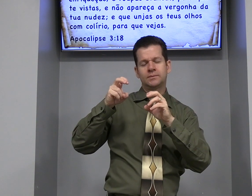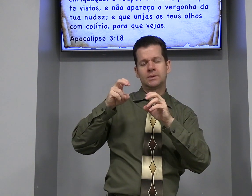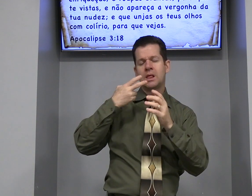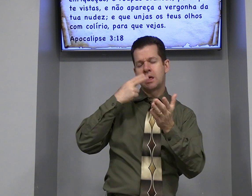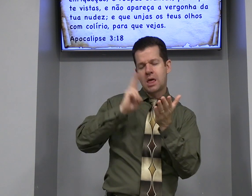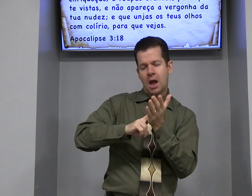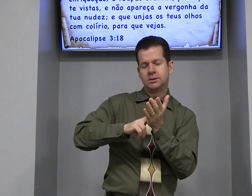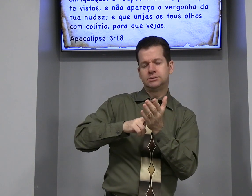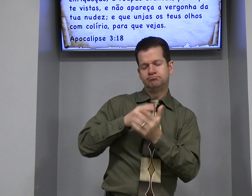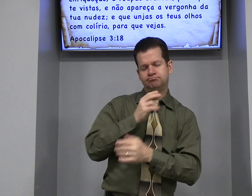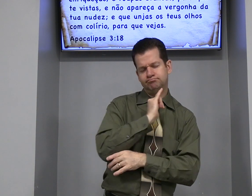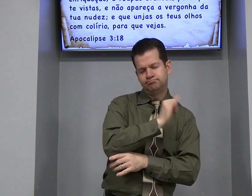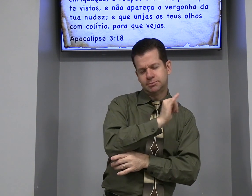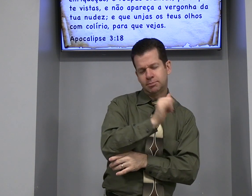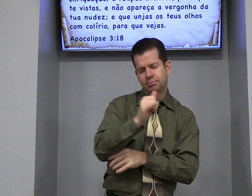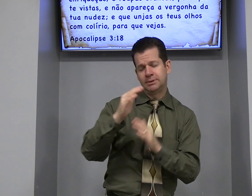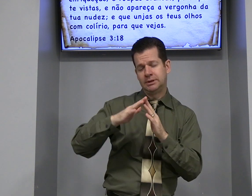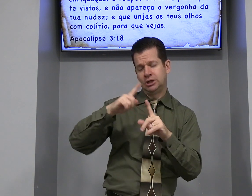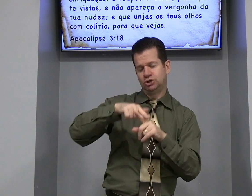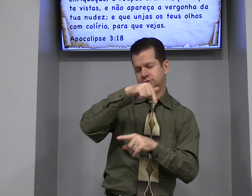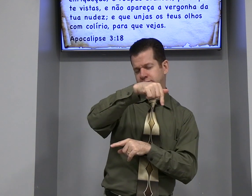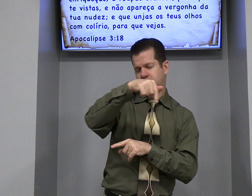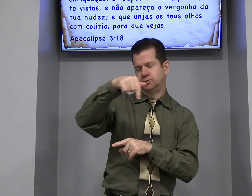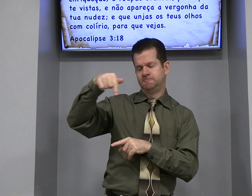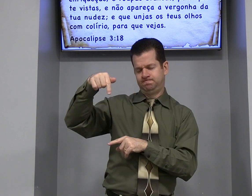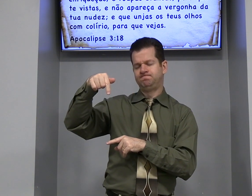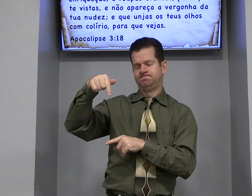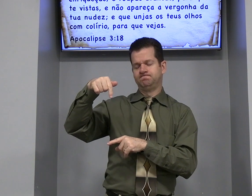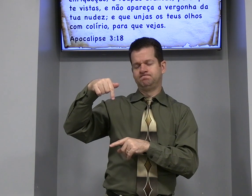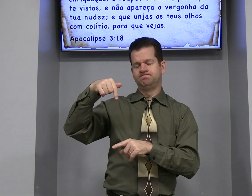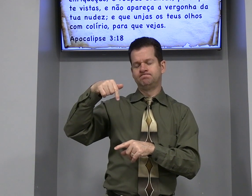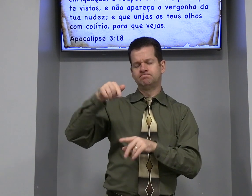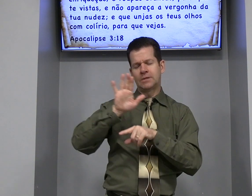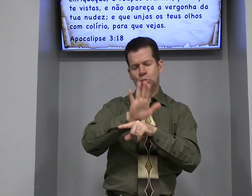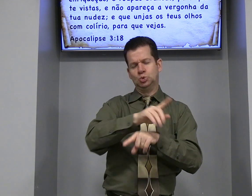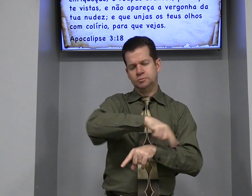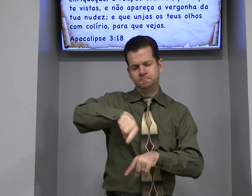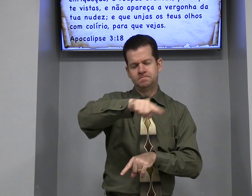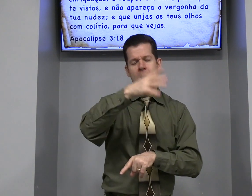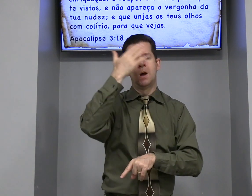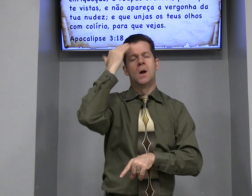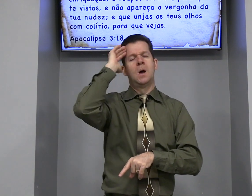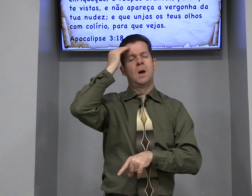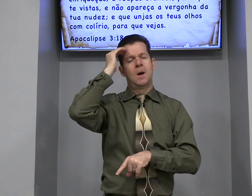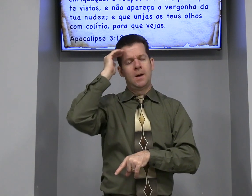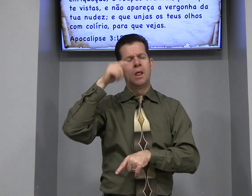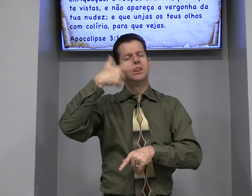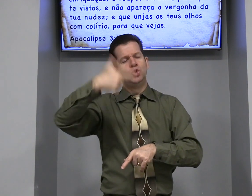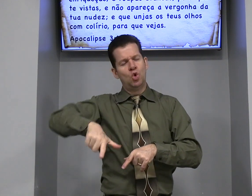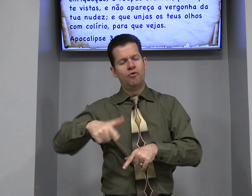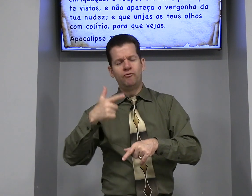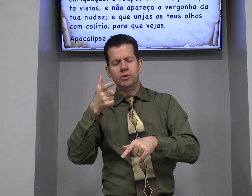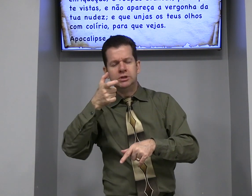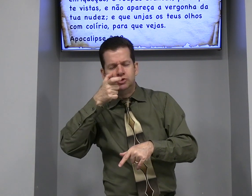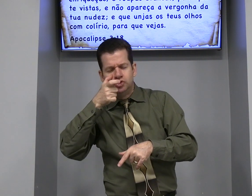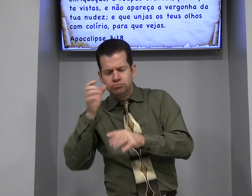tema das cartas das 7 igrejas. Ajuda a entender e, de